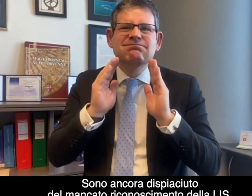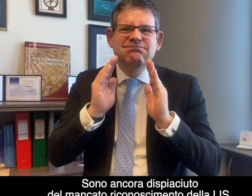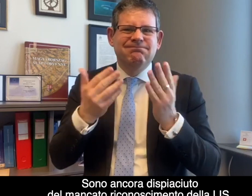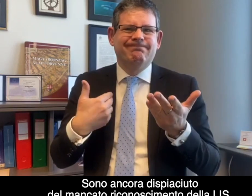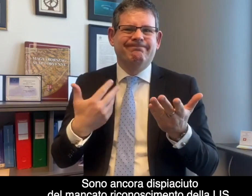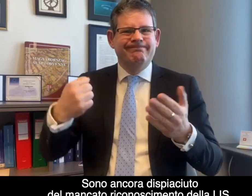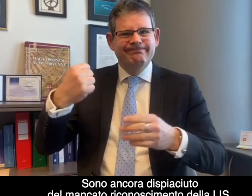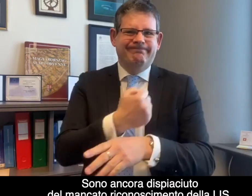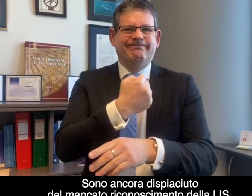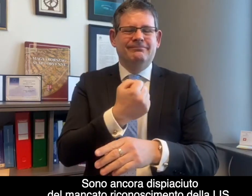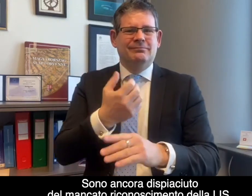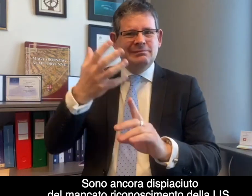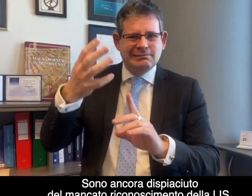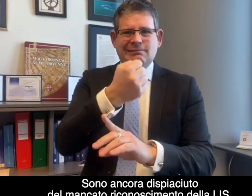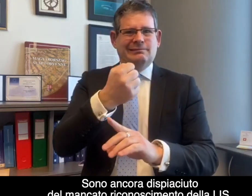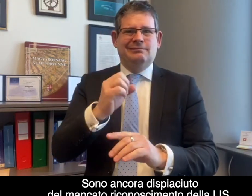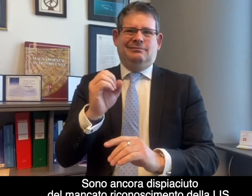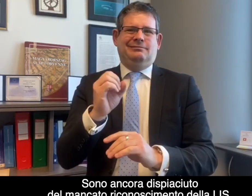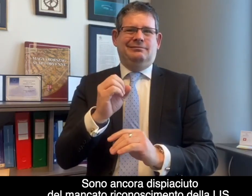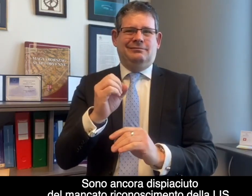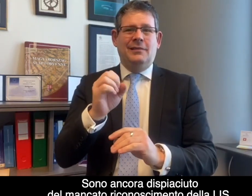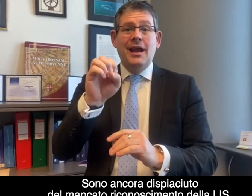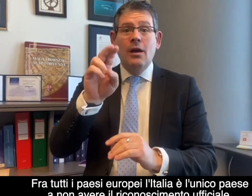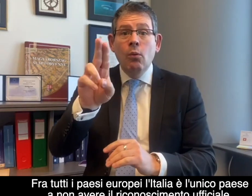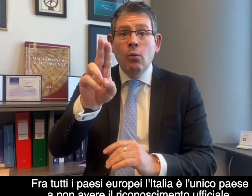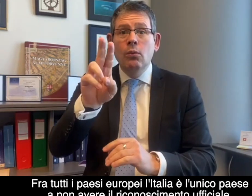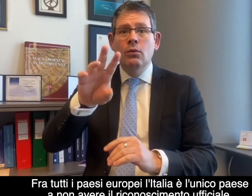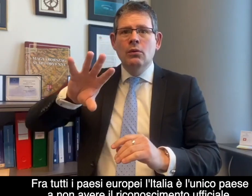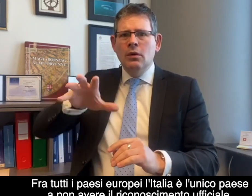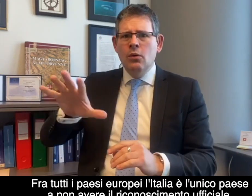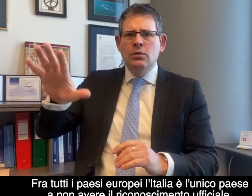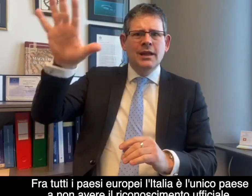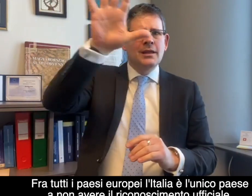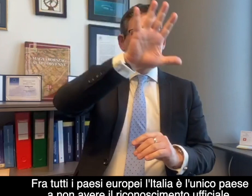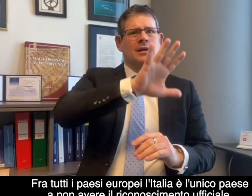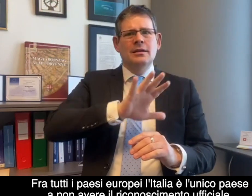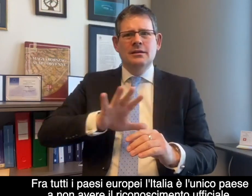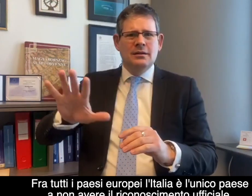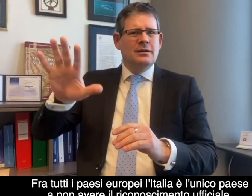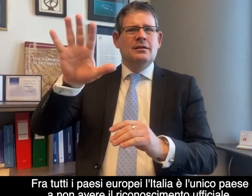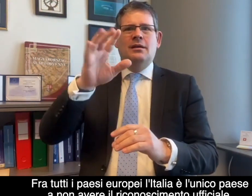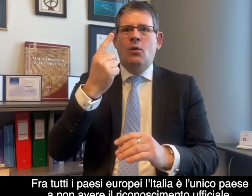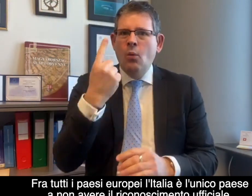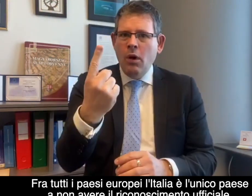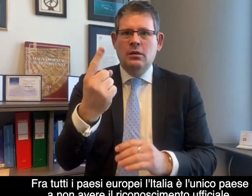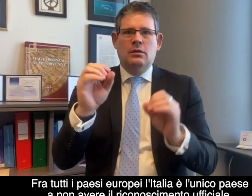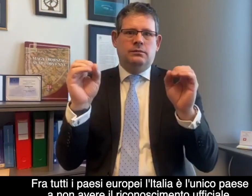riconoscimento della lis tra tutti i paesi europei l'italia è l'unico paese a non